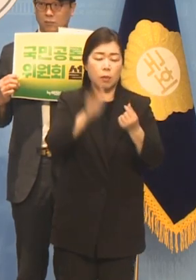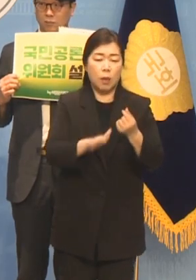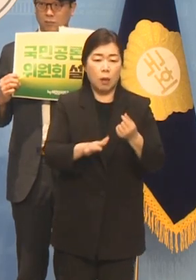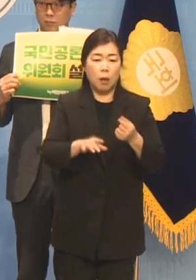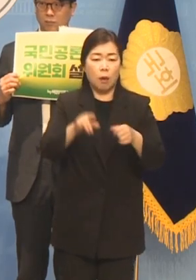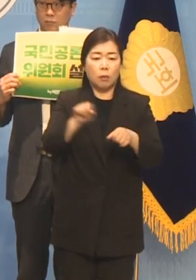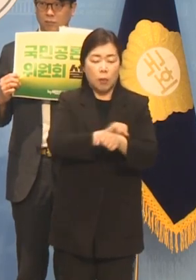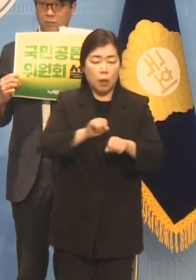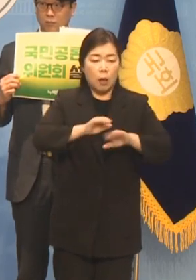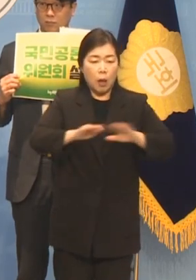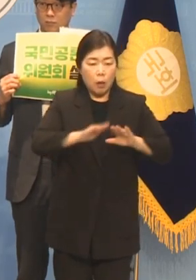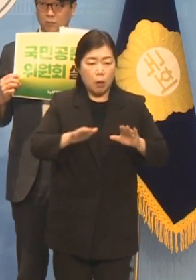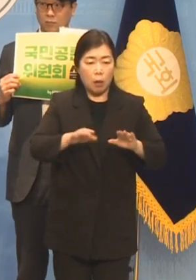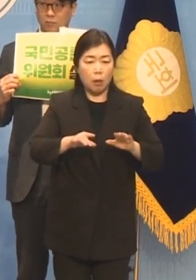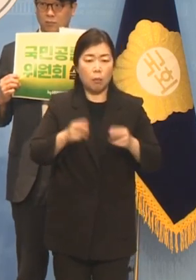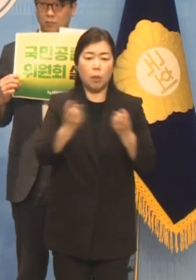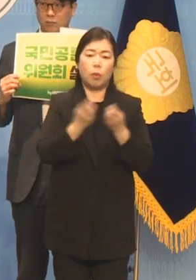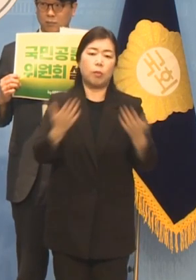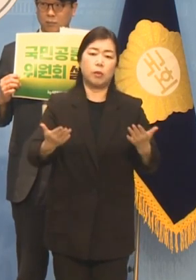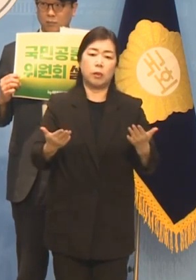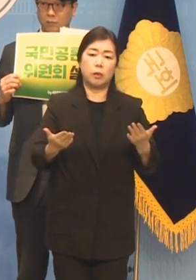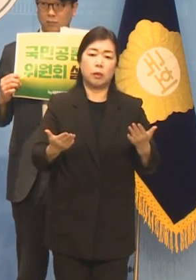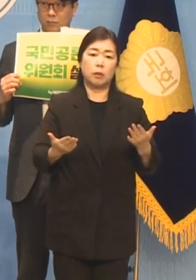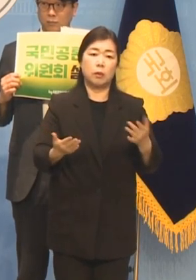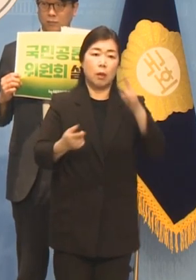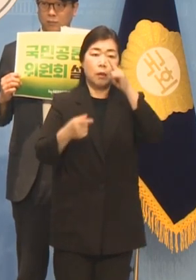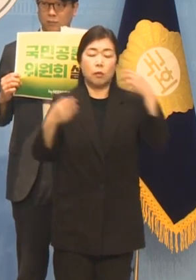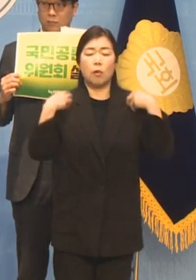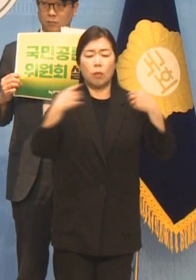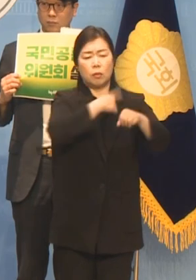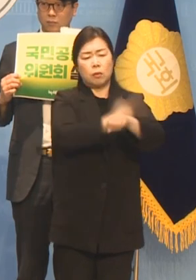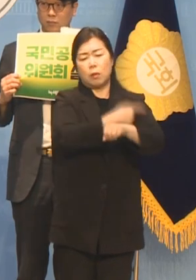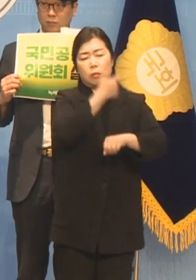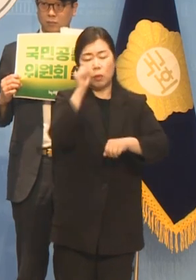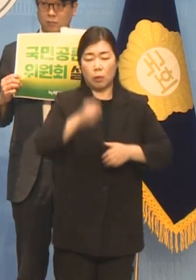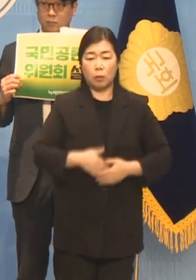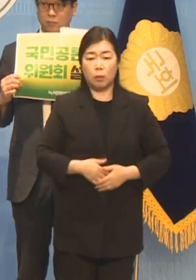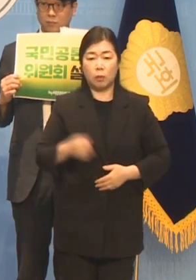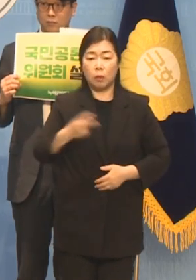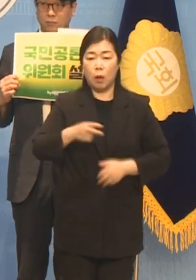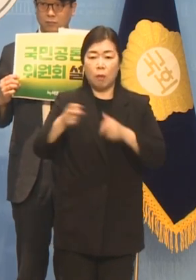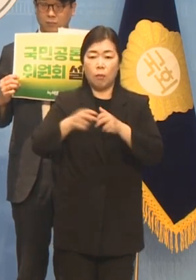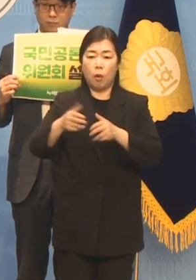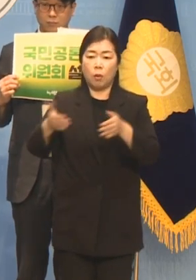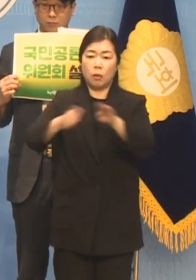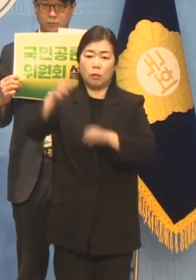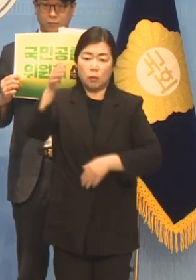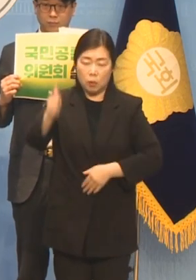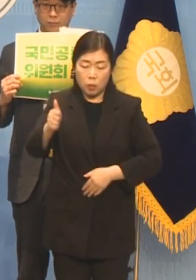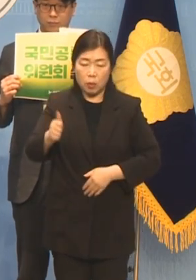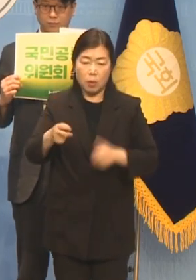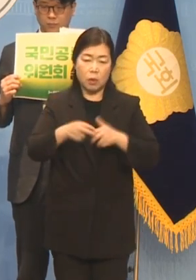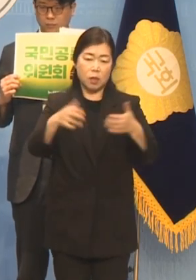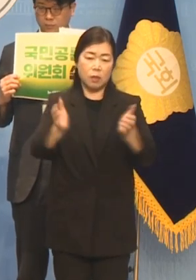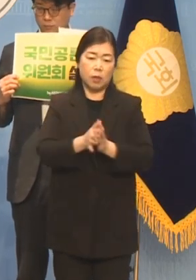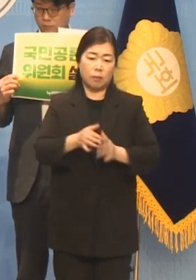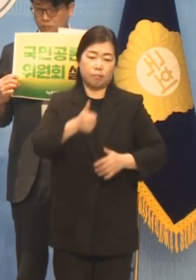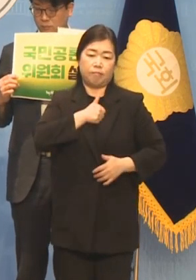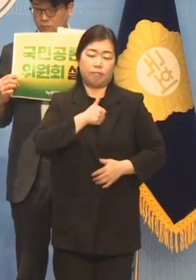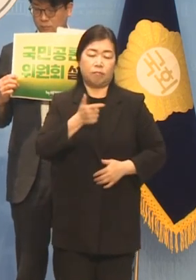속수무책입니다. 정부의 무능력과 함께 병원 사용자들도 의사 집단 의식에 빠져 손을 놓고